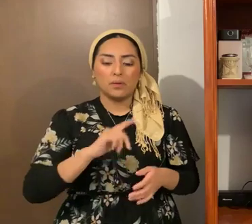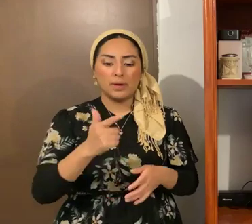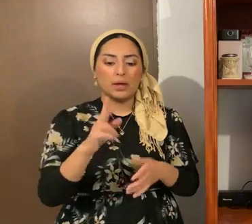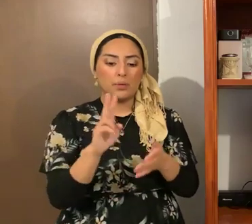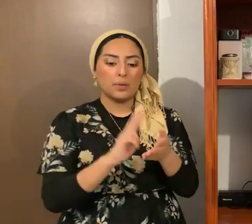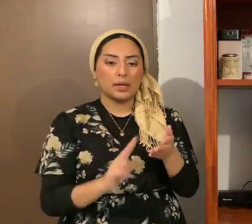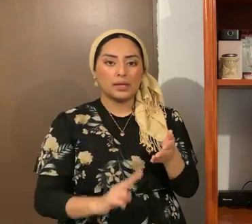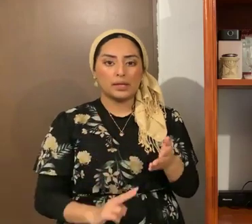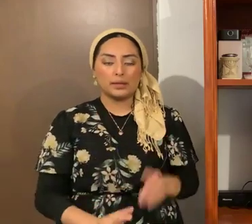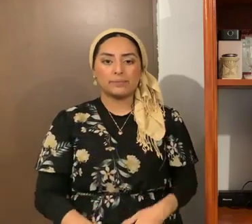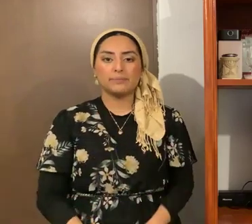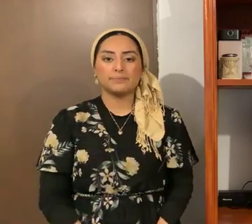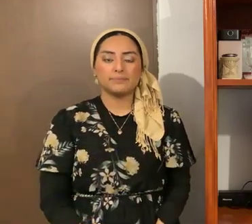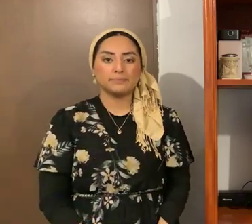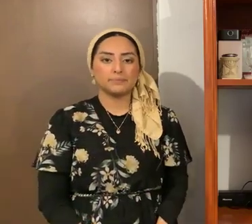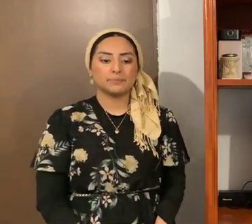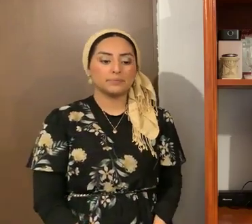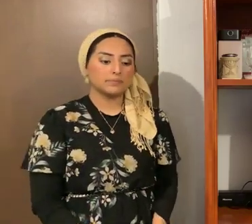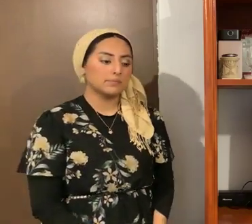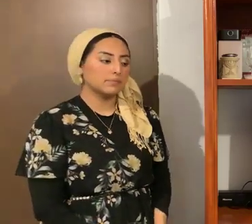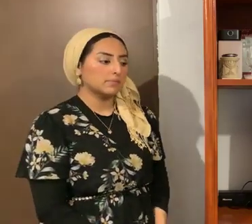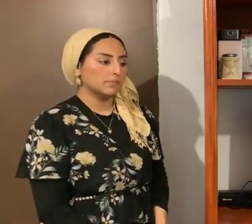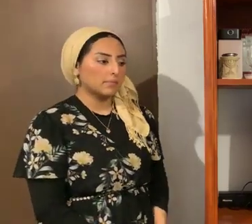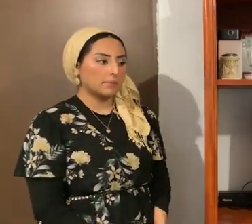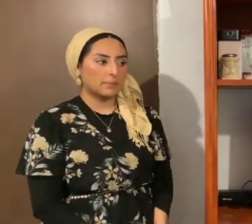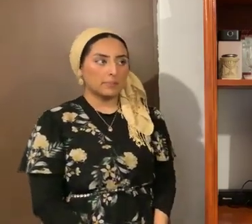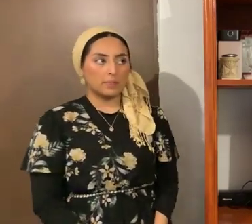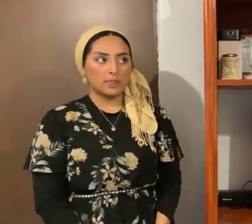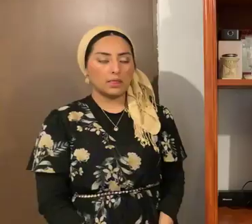el 49, amén.